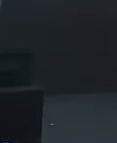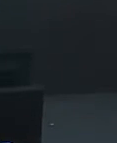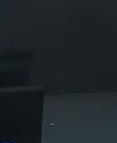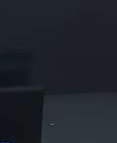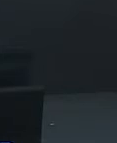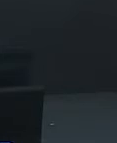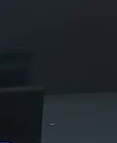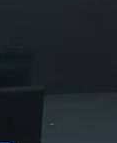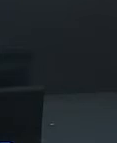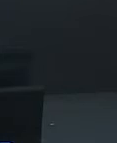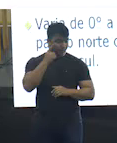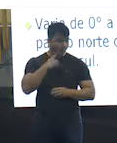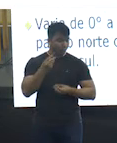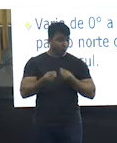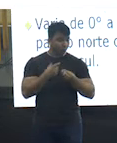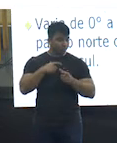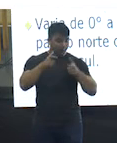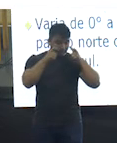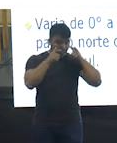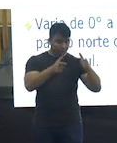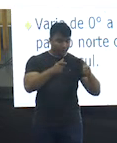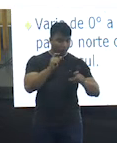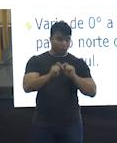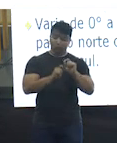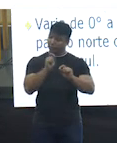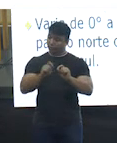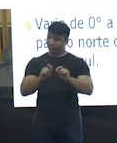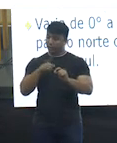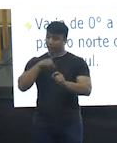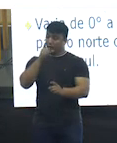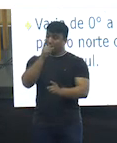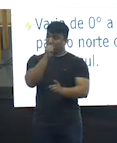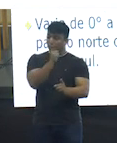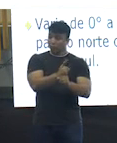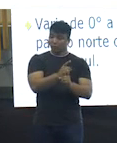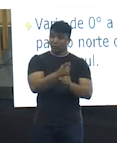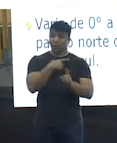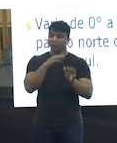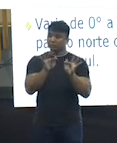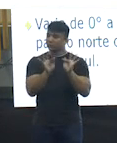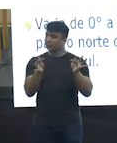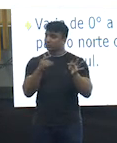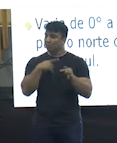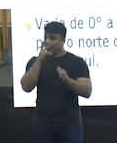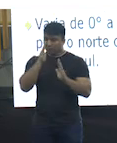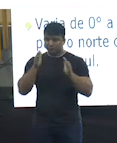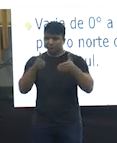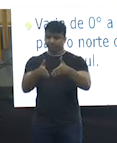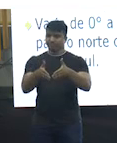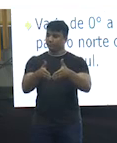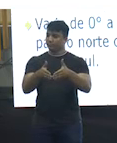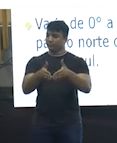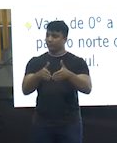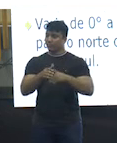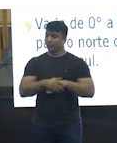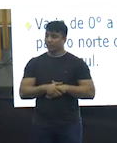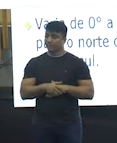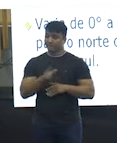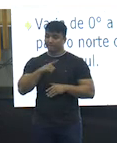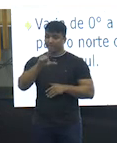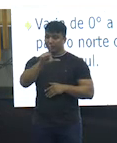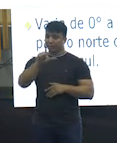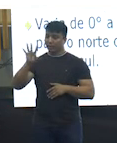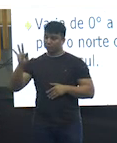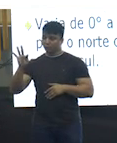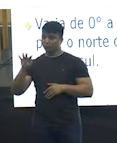que era interessante definir de uma maneira mais precisa. Então foi criado o sistema